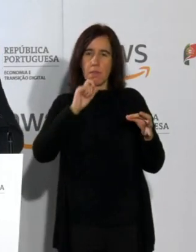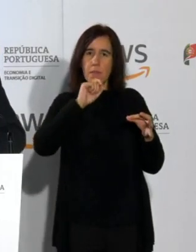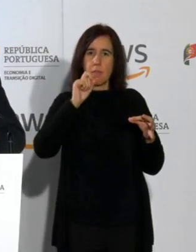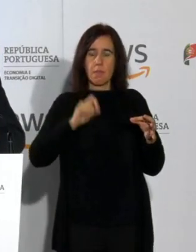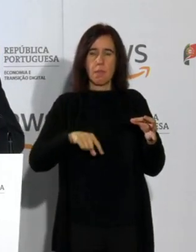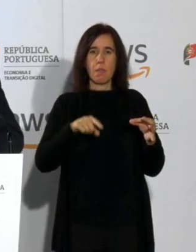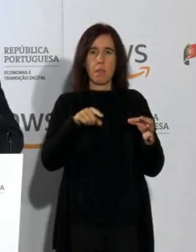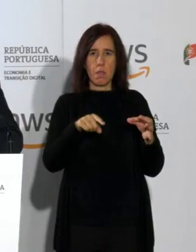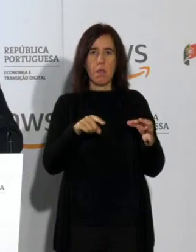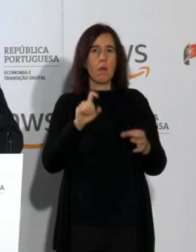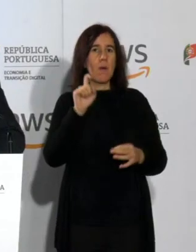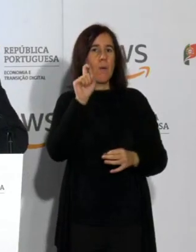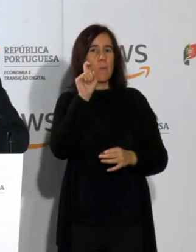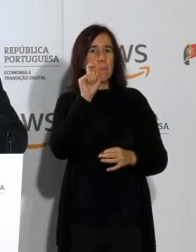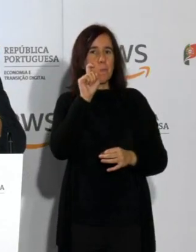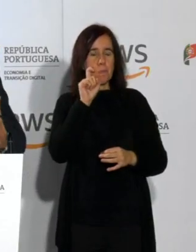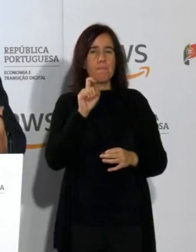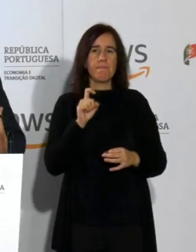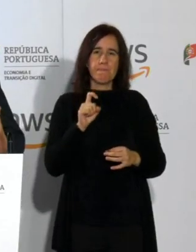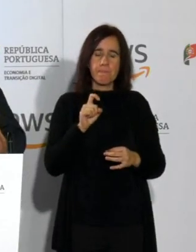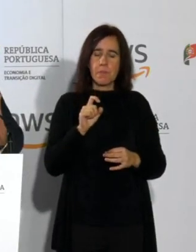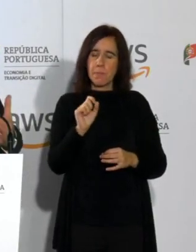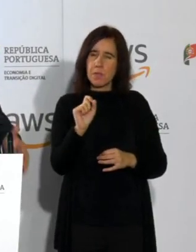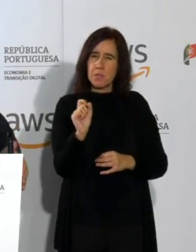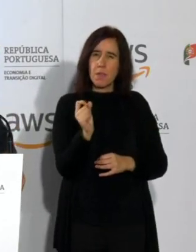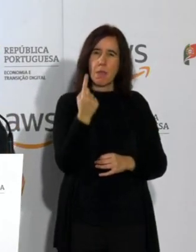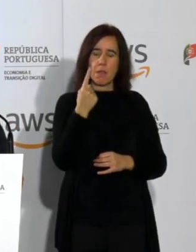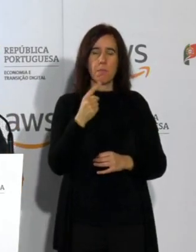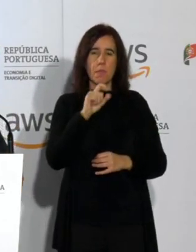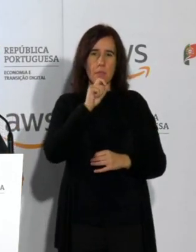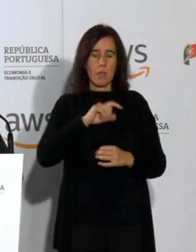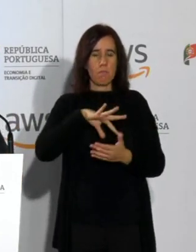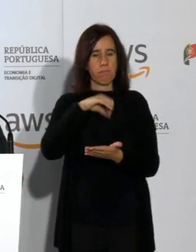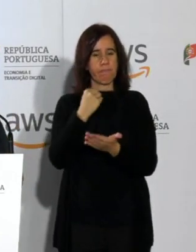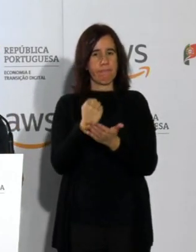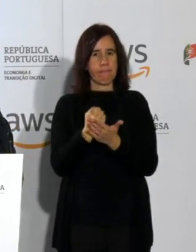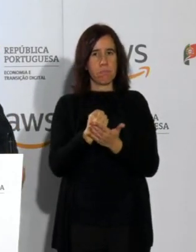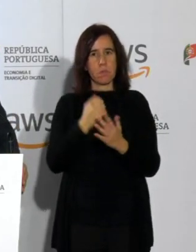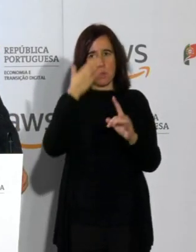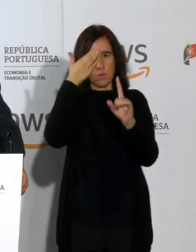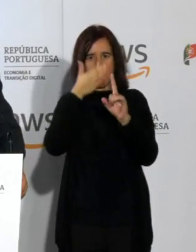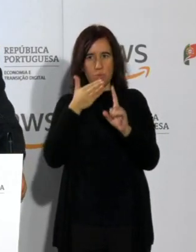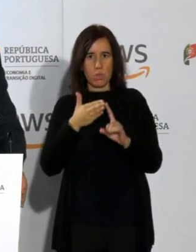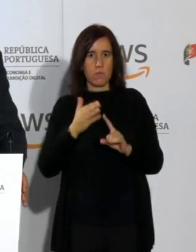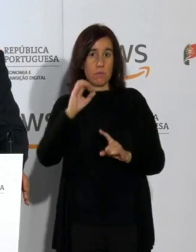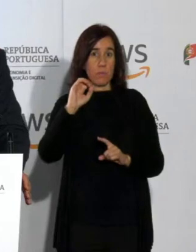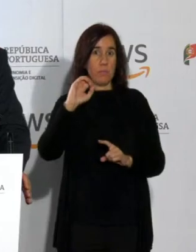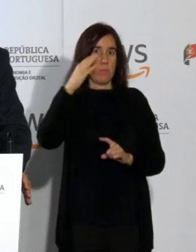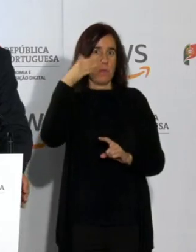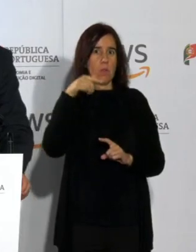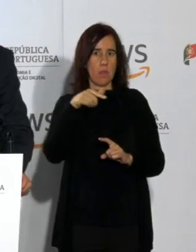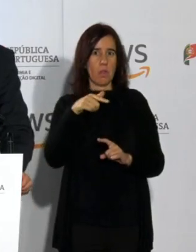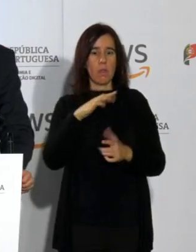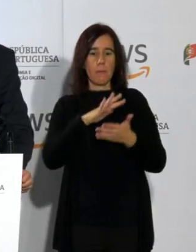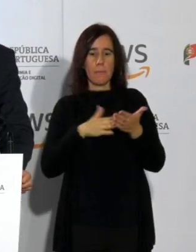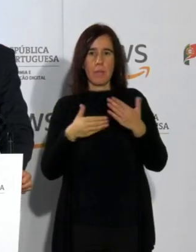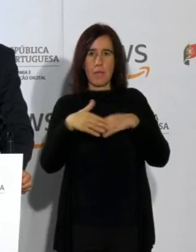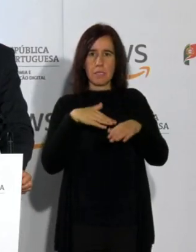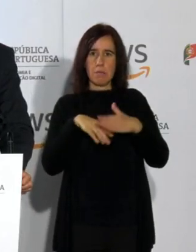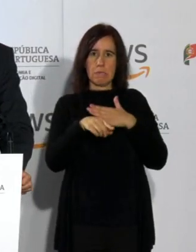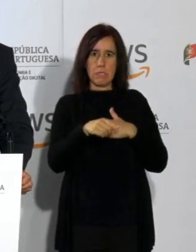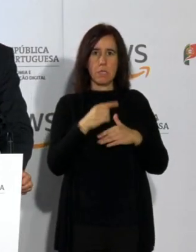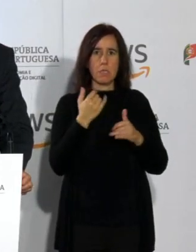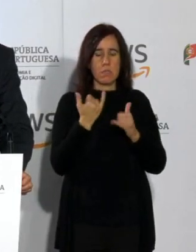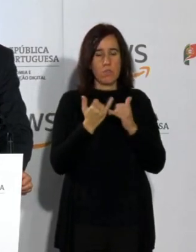podemos assegurar uma mais rápida concretização dos objetivos e das prioridades deste Plano de Ação para